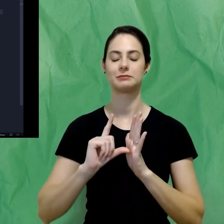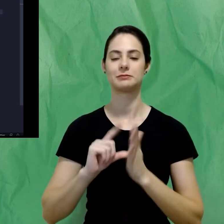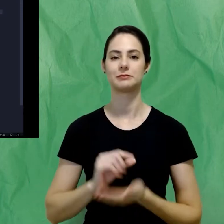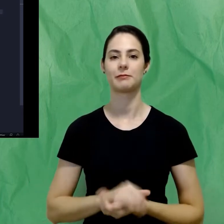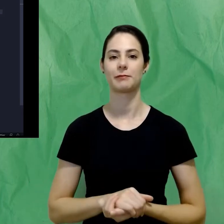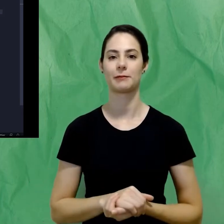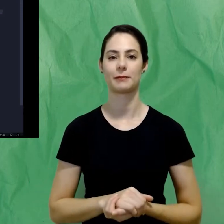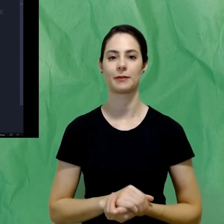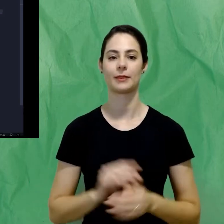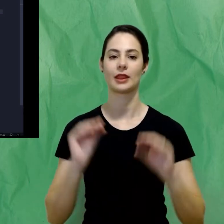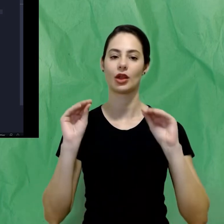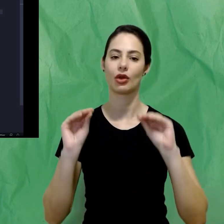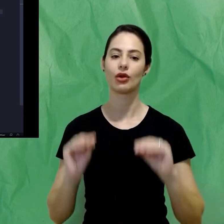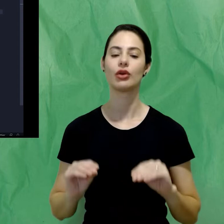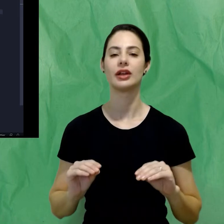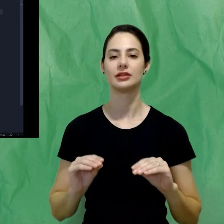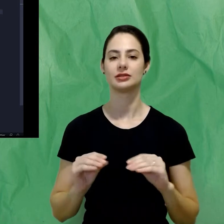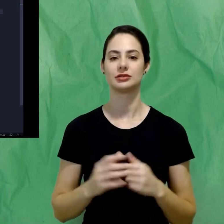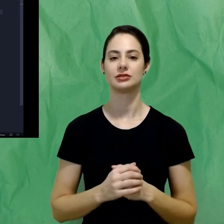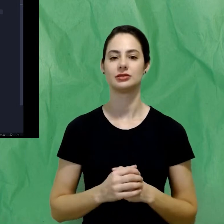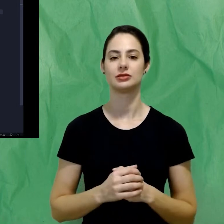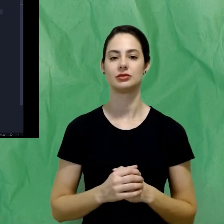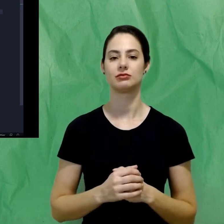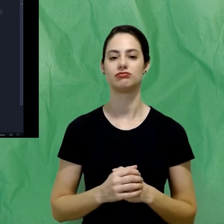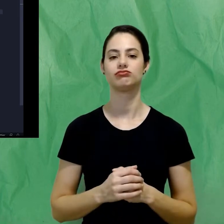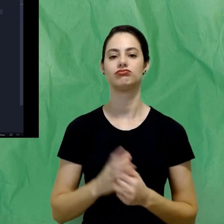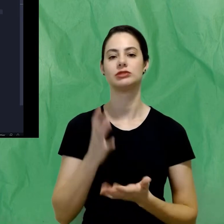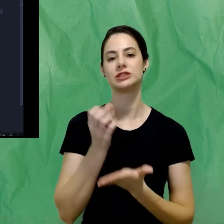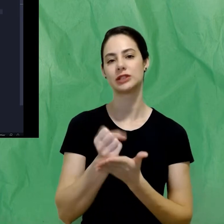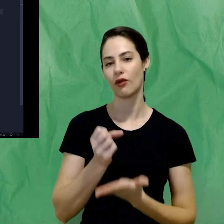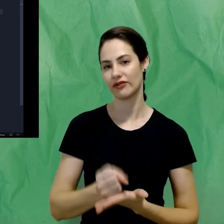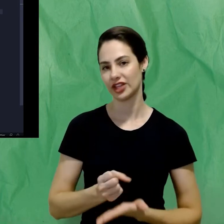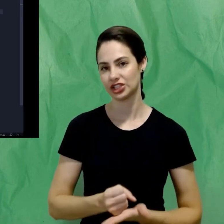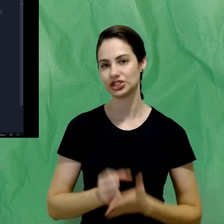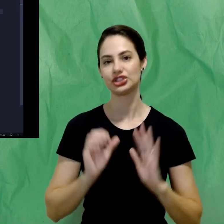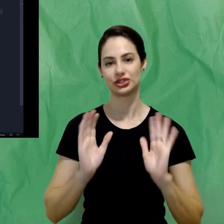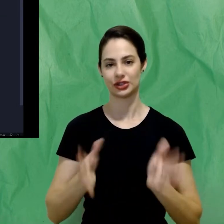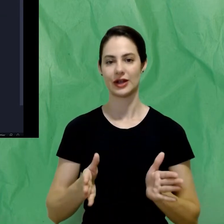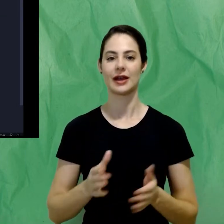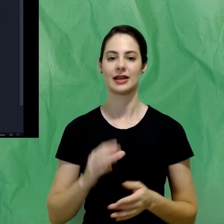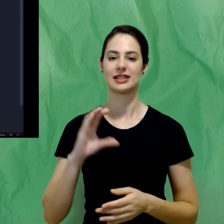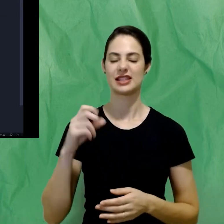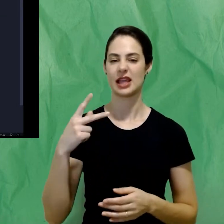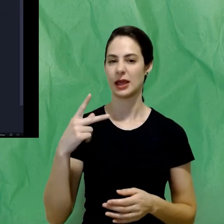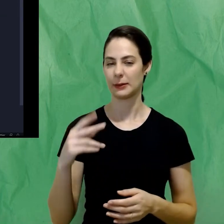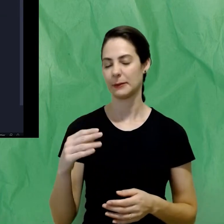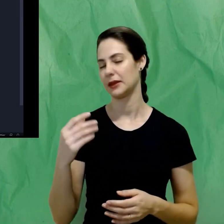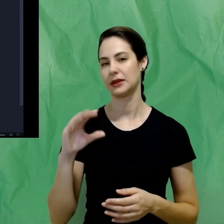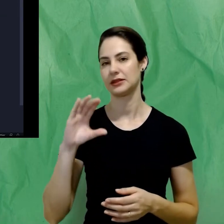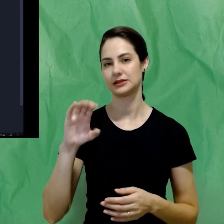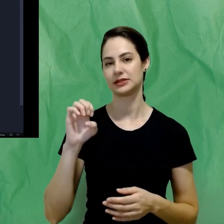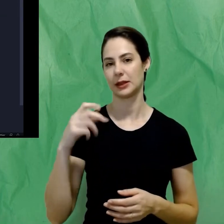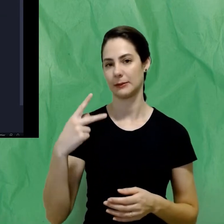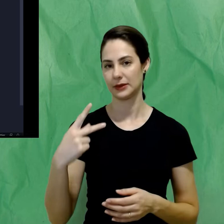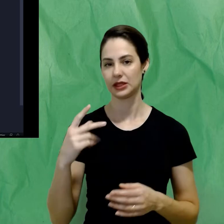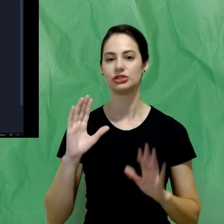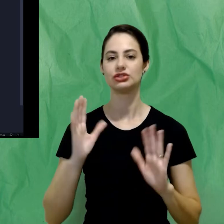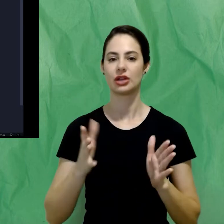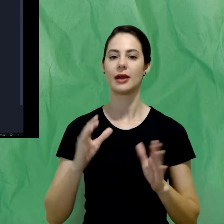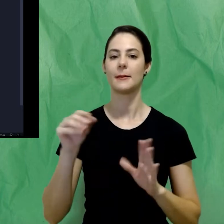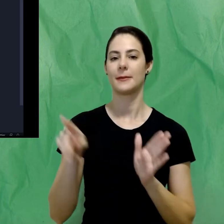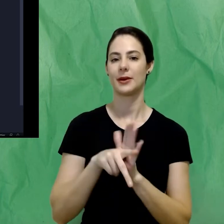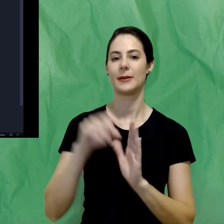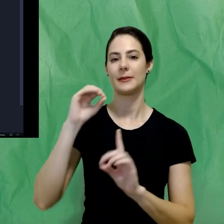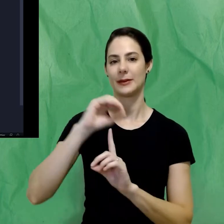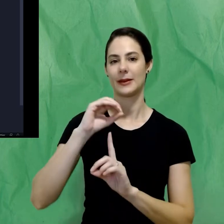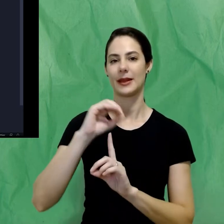do campus Ibirité, né? Então já está todos os dados salvos de CEP, rua, bairro, cidade, estado do